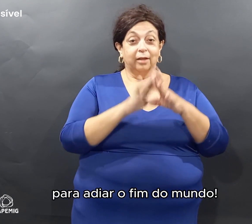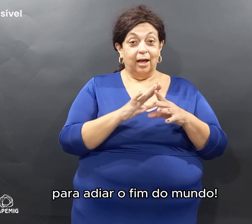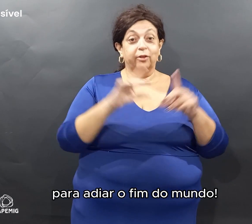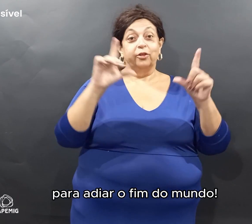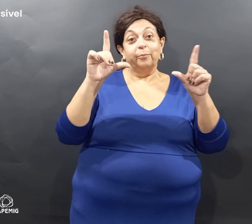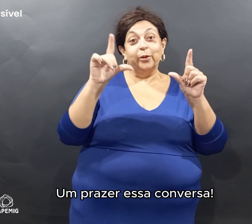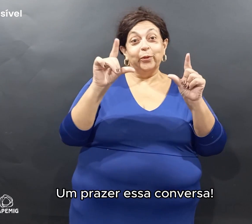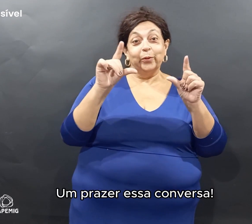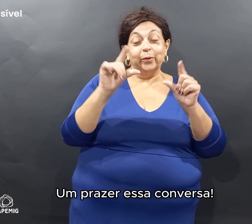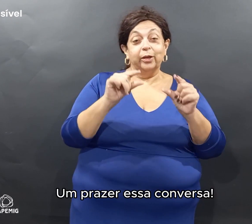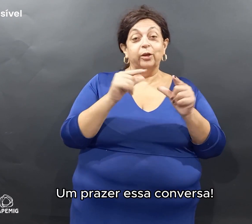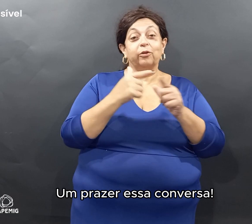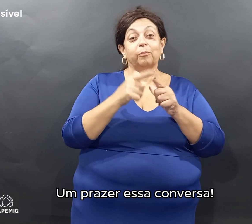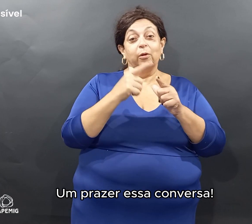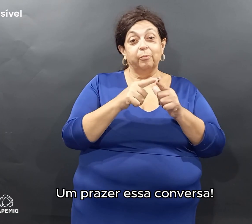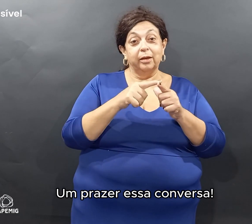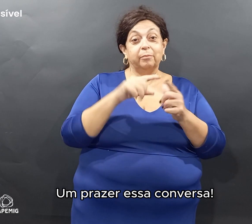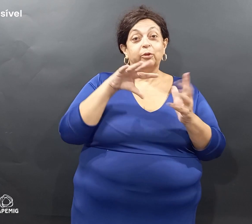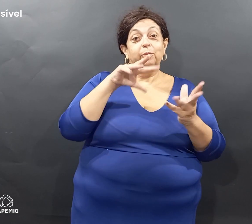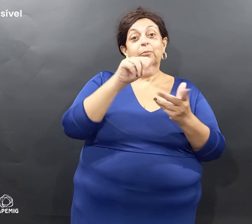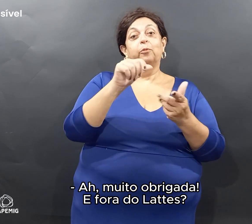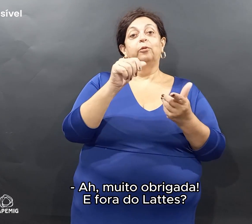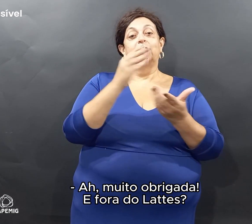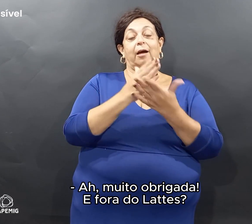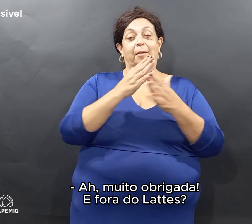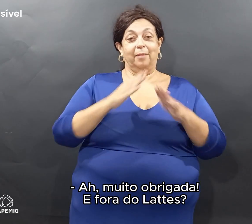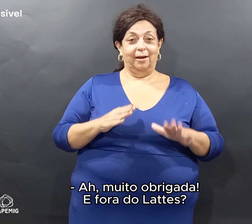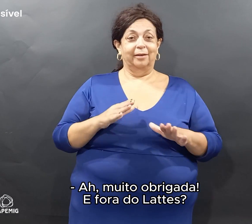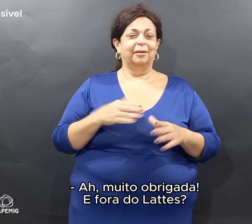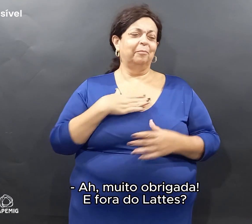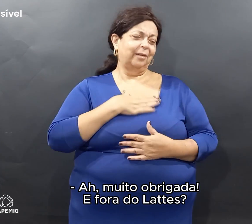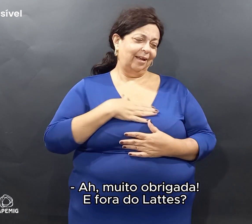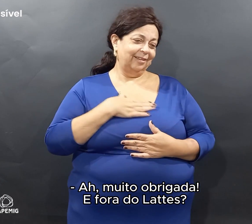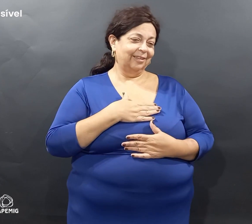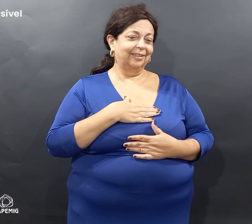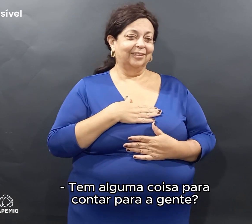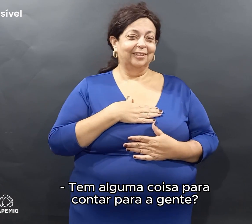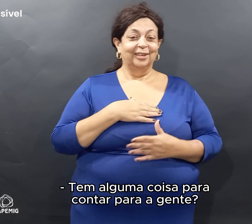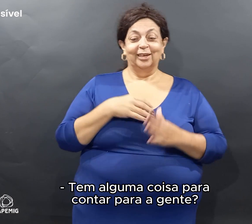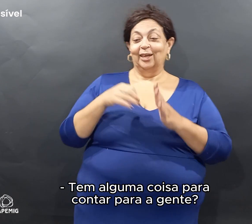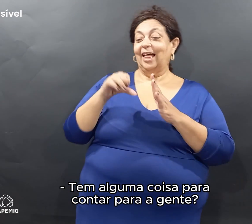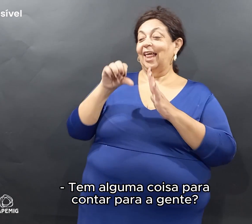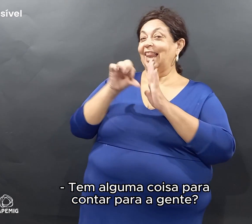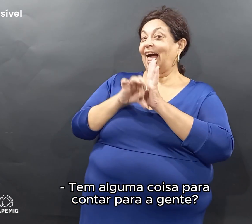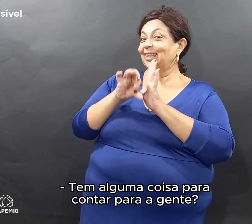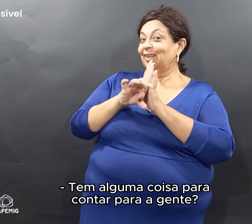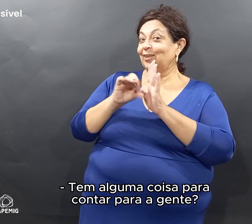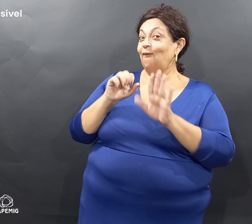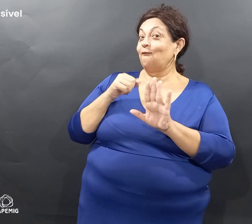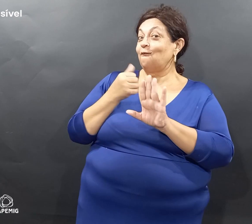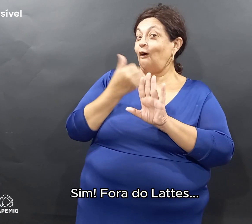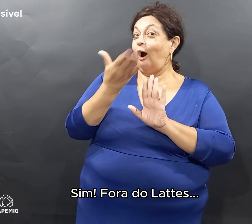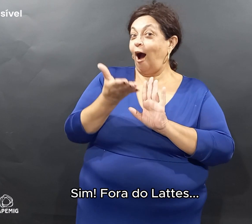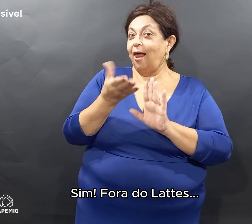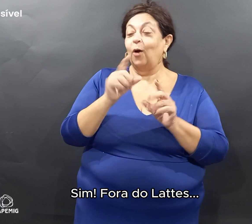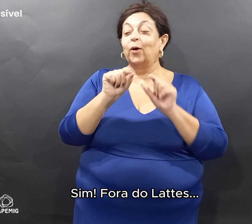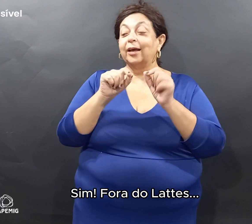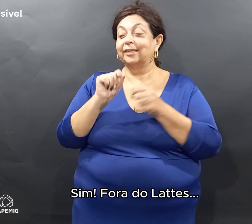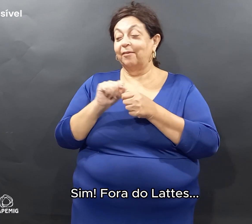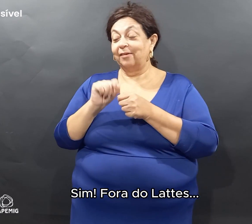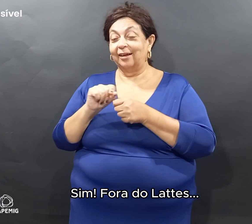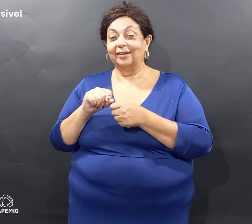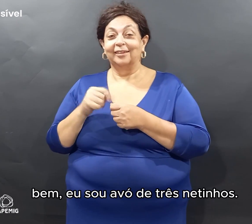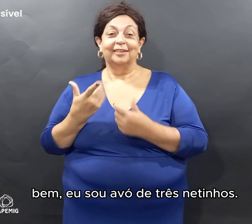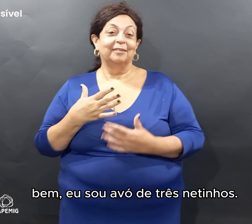fim do mundo. Um prazer essa conversa. Muito obrigada. E fora do Lattes, tem alguma coisa para contar para a gente? Sim, fora